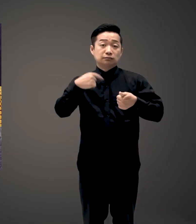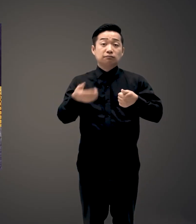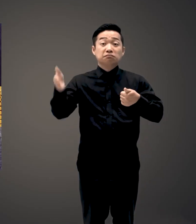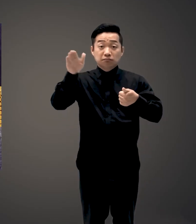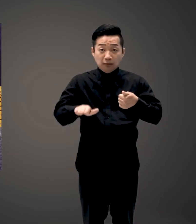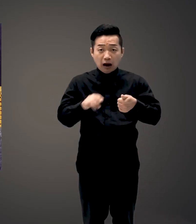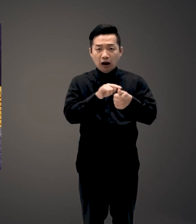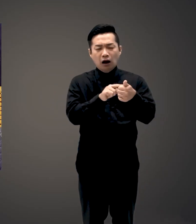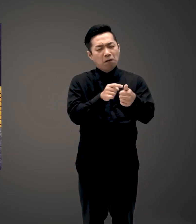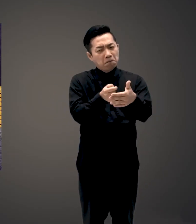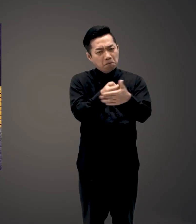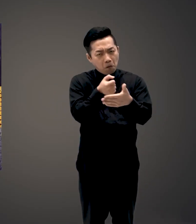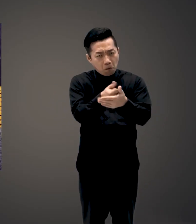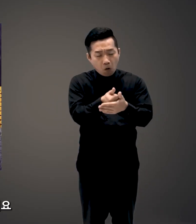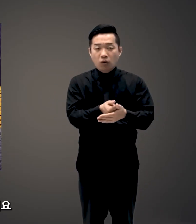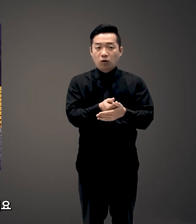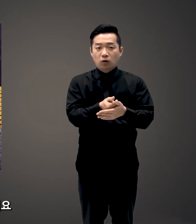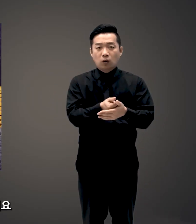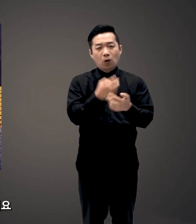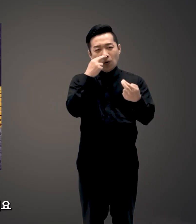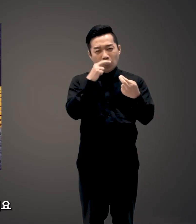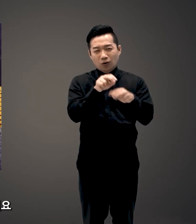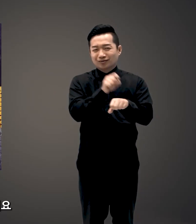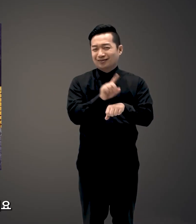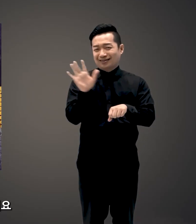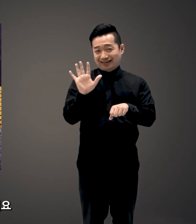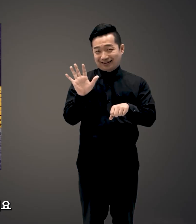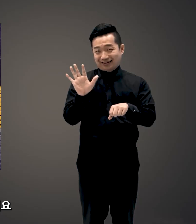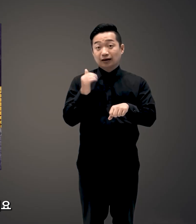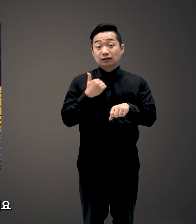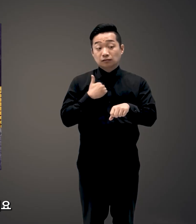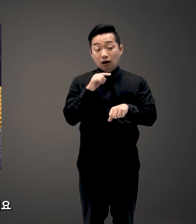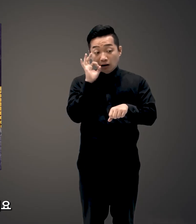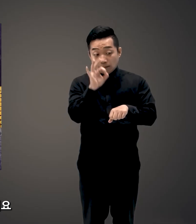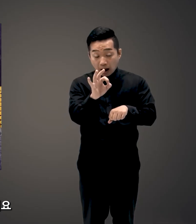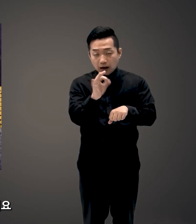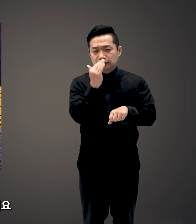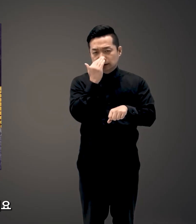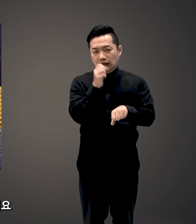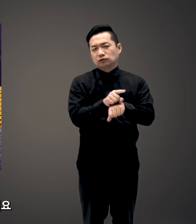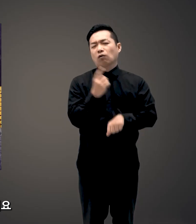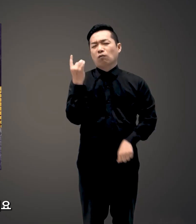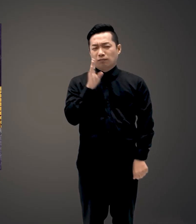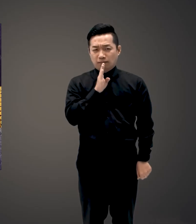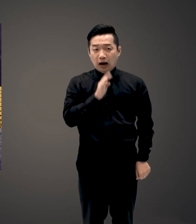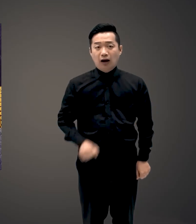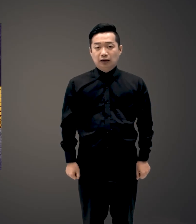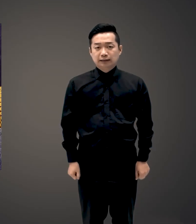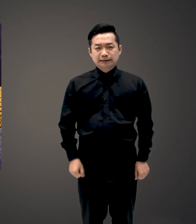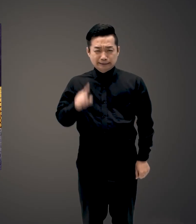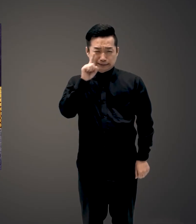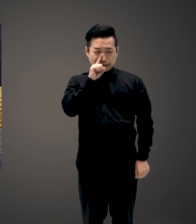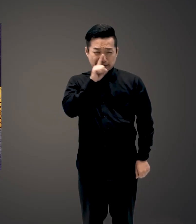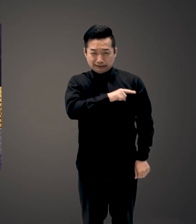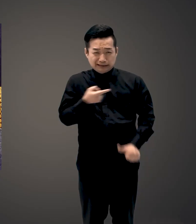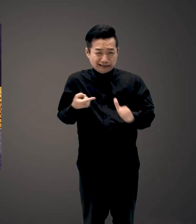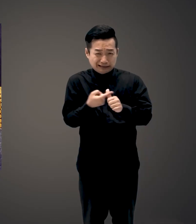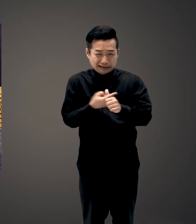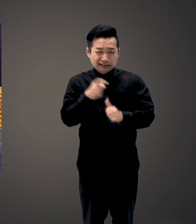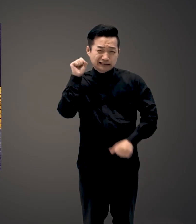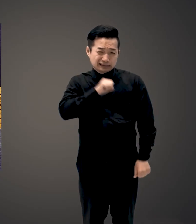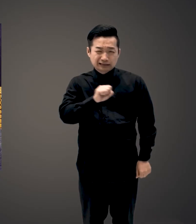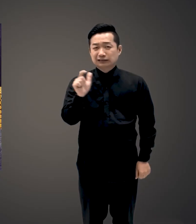숨결. 소설보다 더 터무니없고 기묘한 인물들과 배꼽을 쥐게 만드는 에피소드들. 추천사.